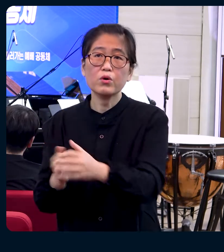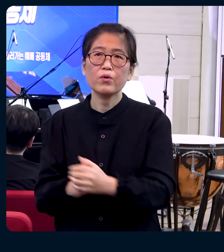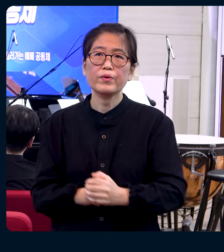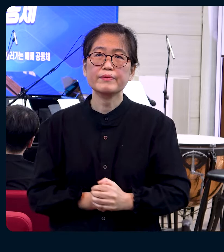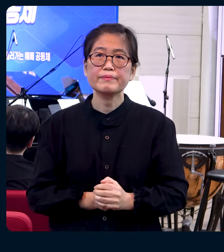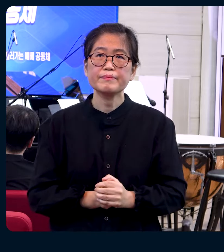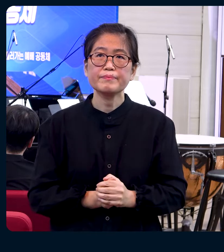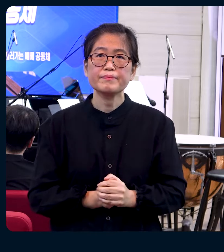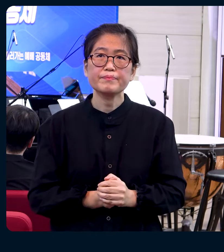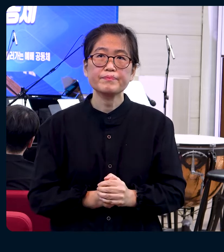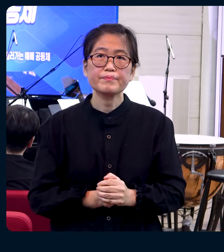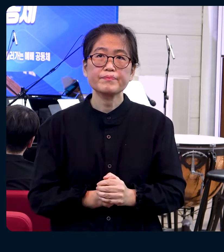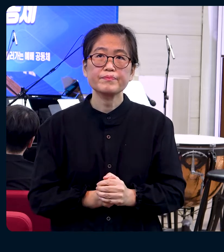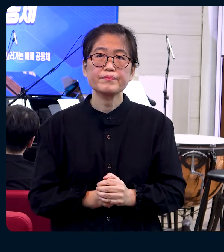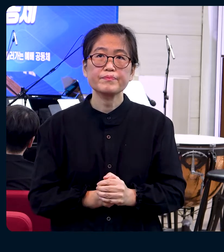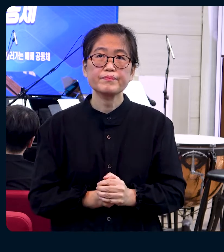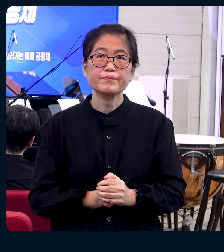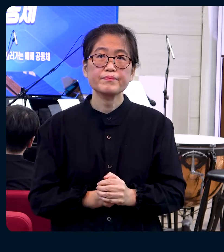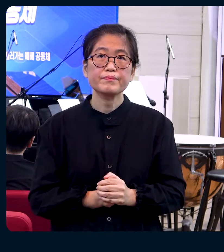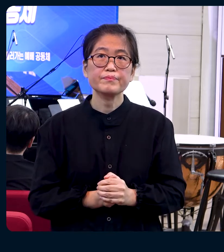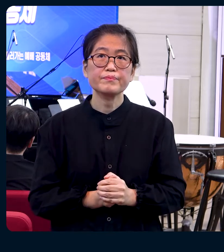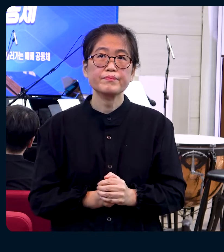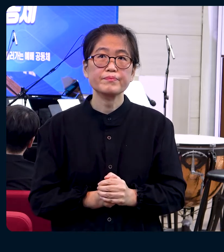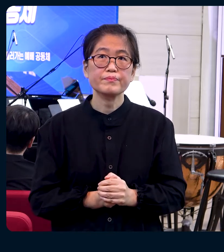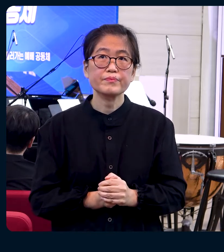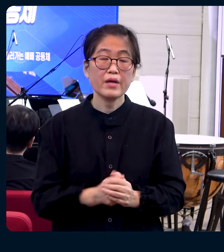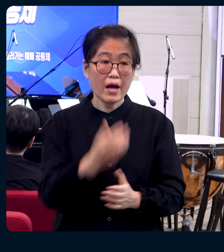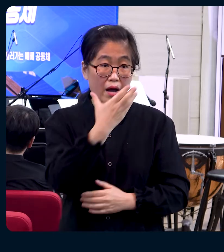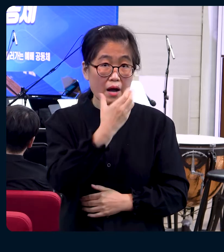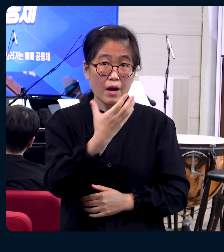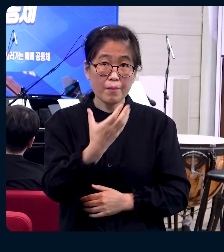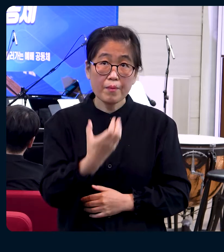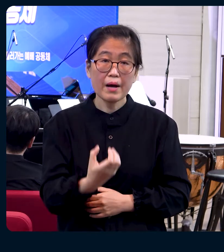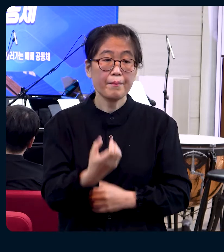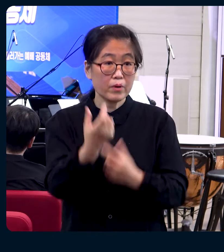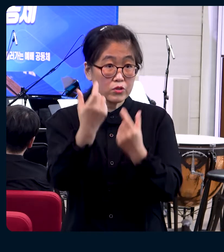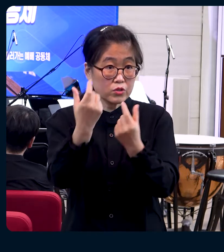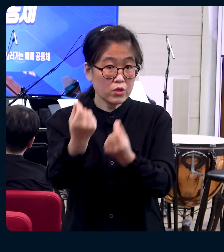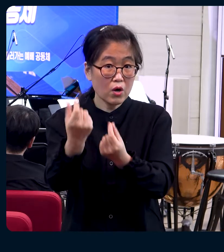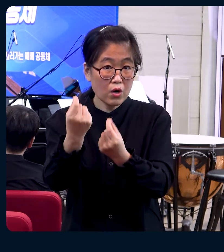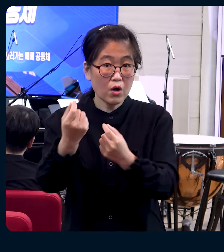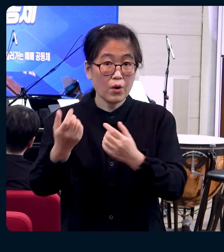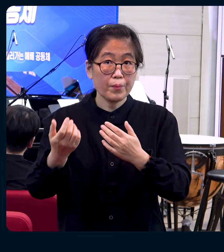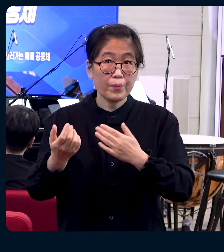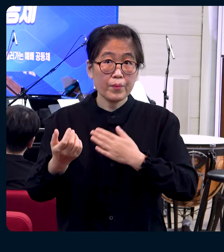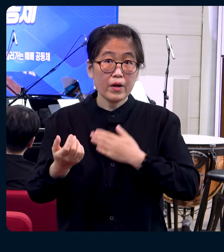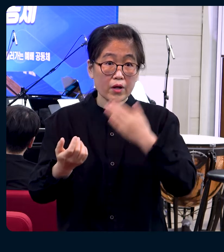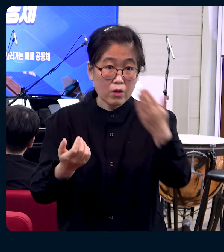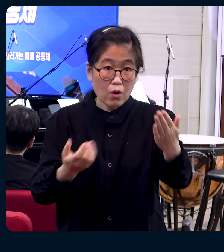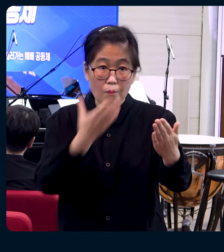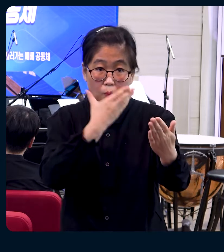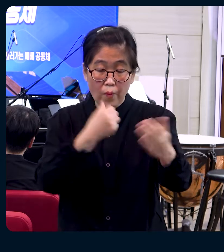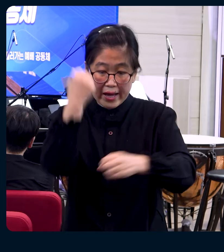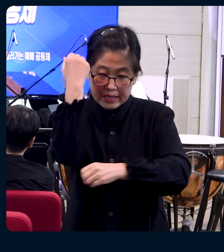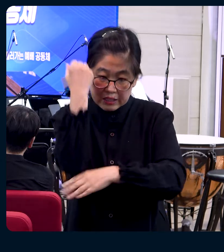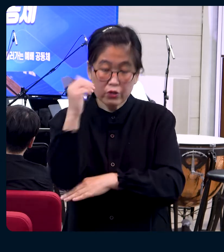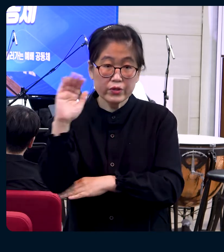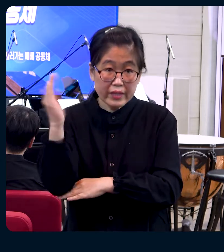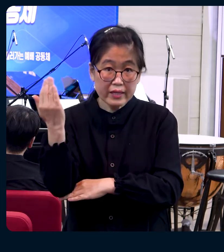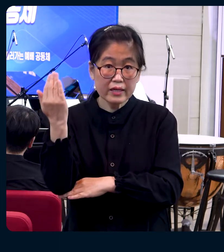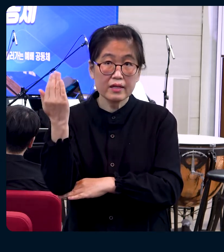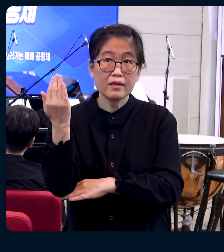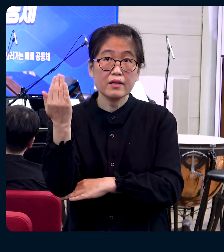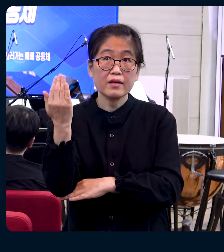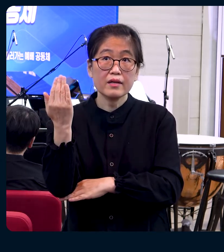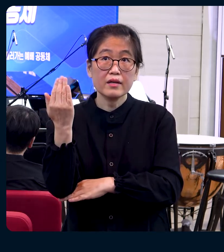저 성도가 가는데 늘 근심만 있으면 얼마나 힘들겠어요. 아브라함에게 하신 것처럼 내가 너로 복의 근원이 되게